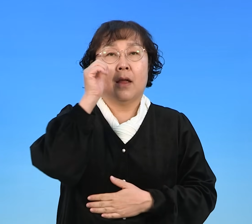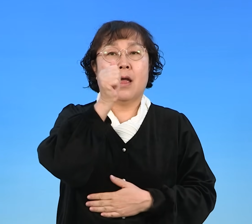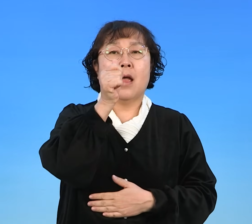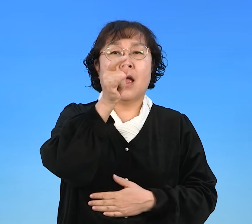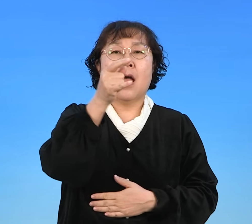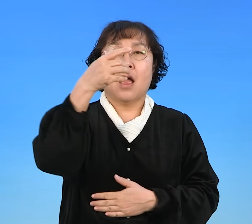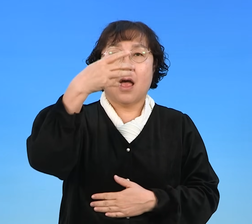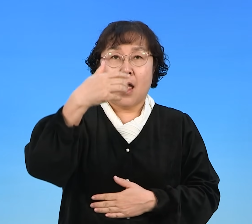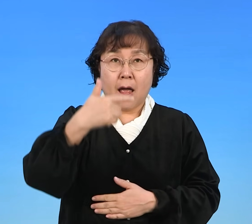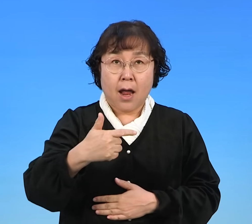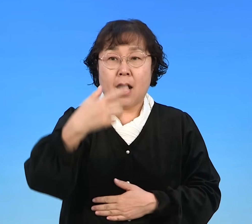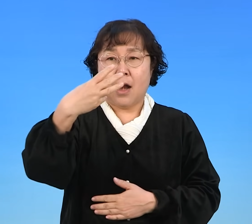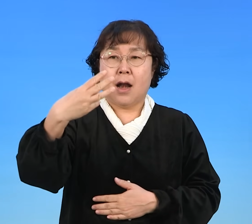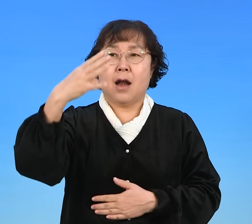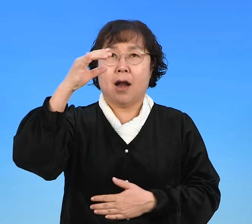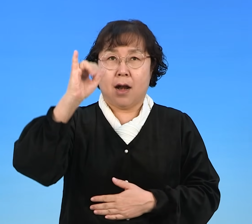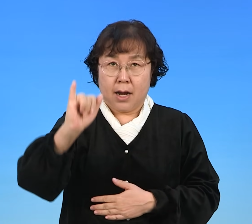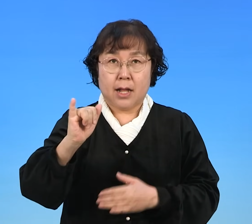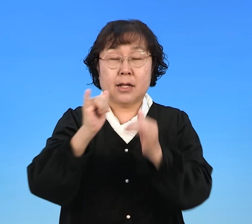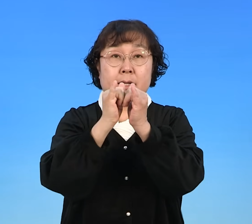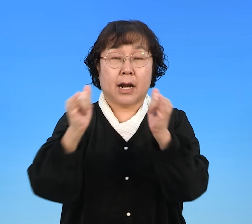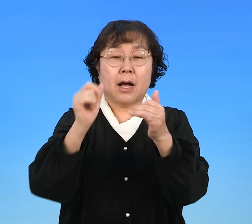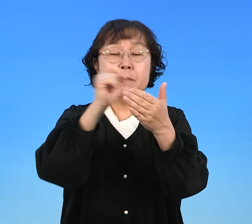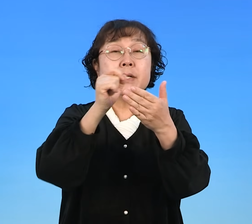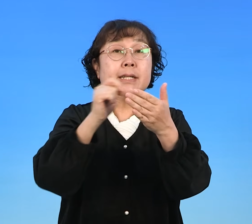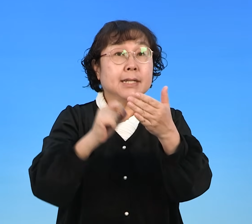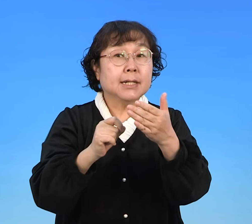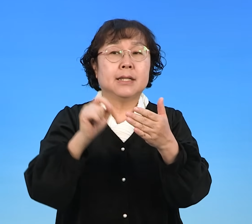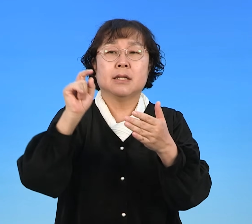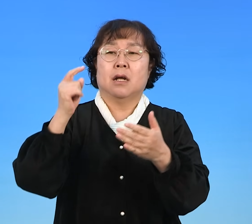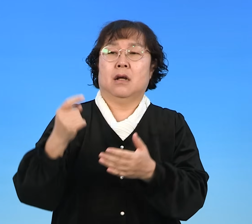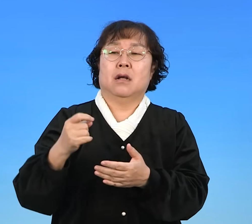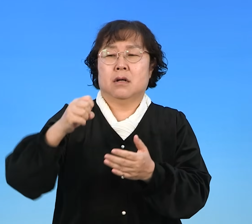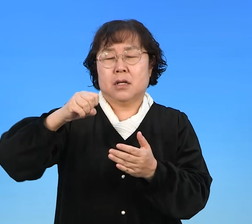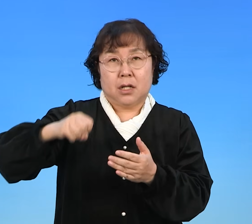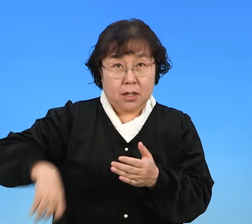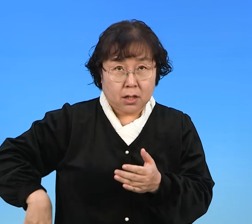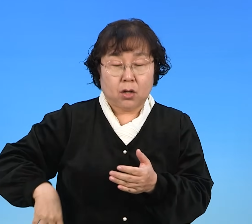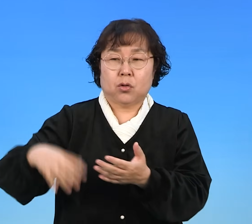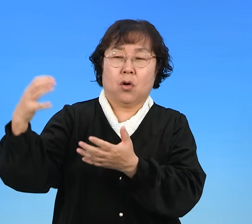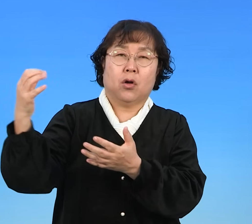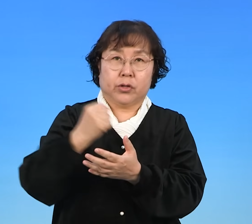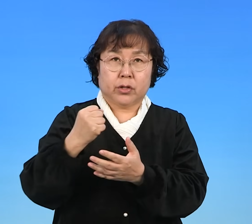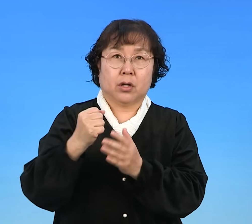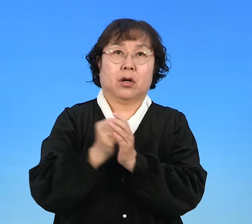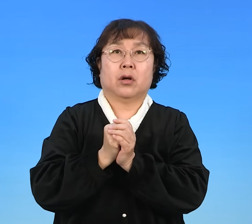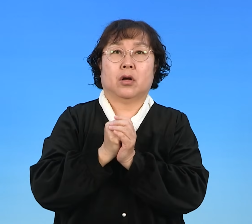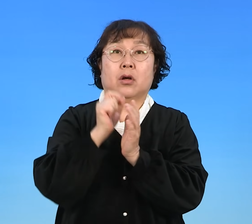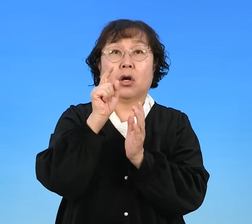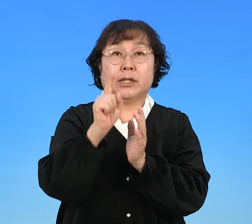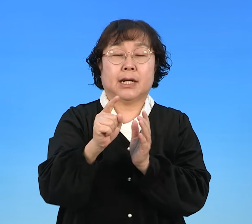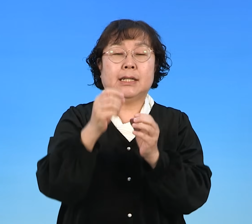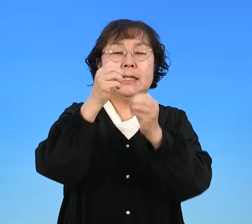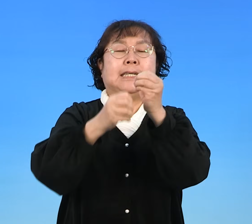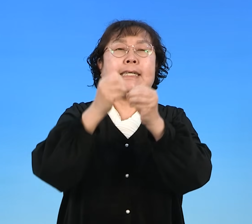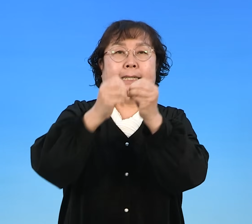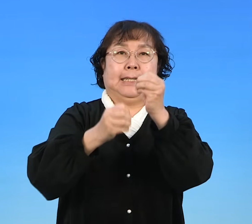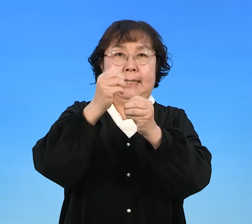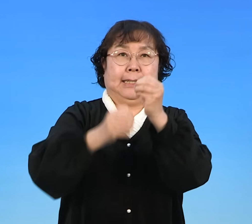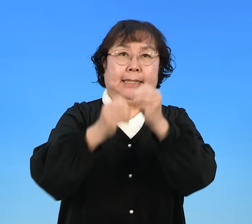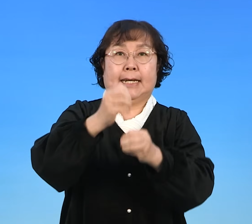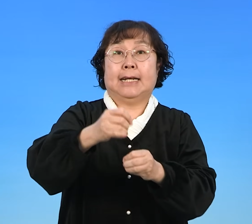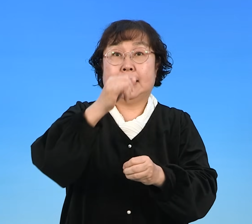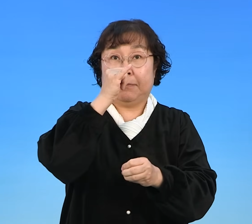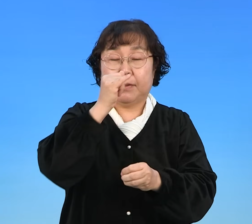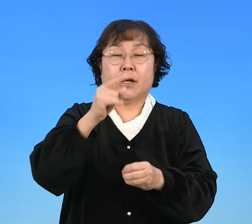그 헨리 워즈워스 롱펠로우가 쓴 그 잃은 것과 얻은 것이라는 제목의 시가 있습니다.